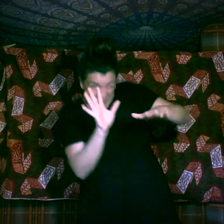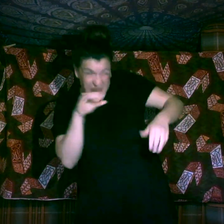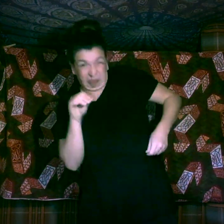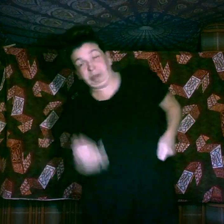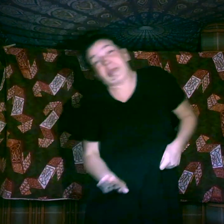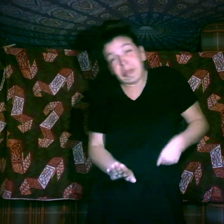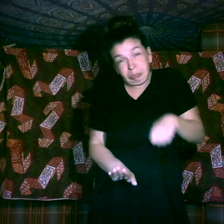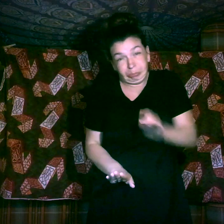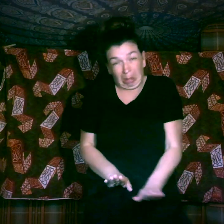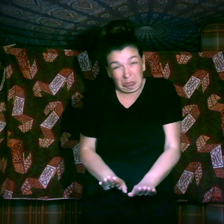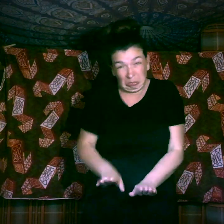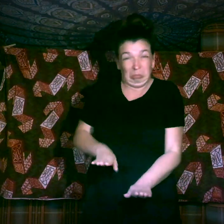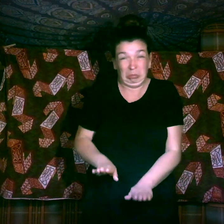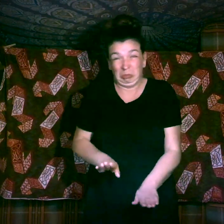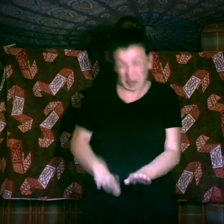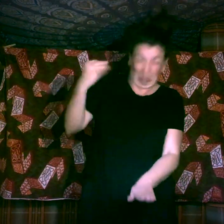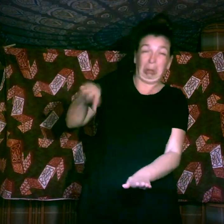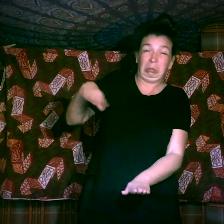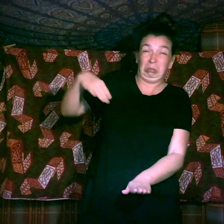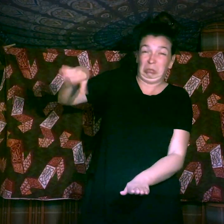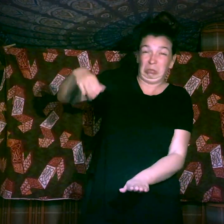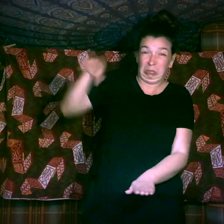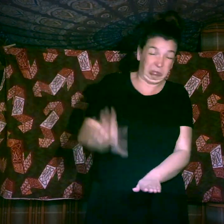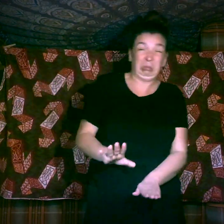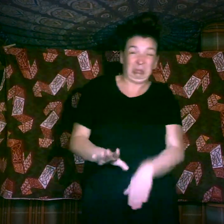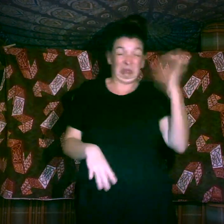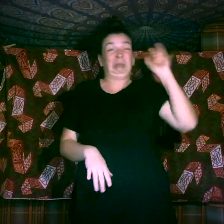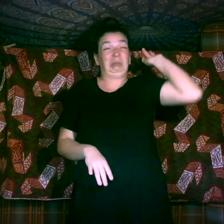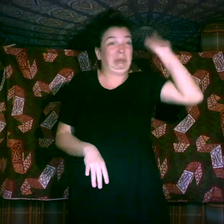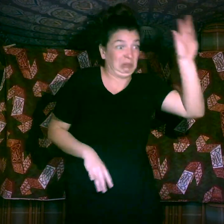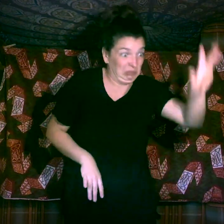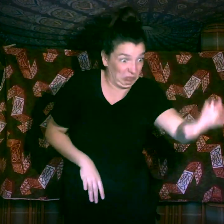Allons-y, il n'y a plus qu'à s'y enliser.